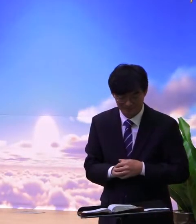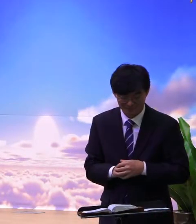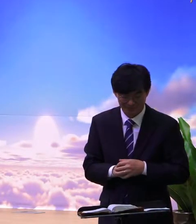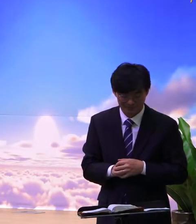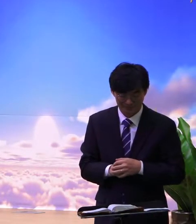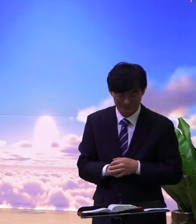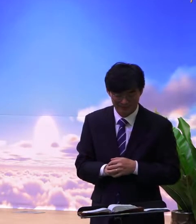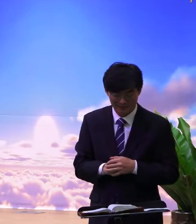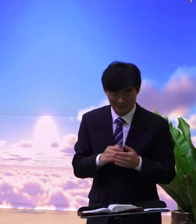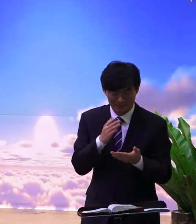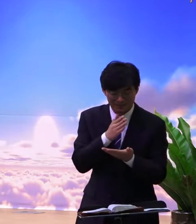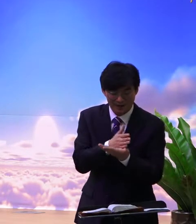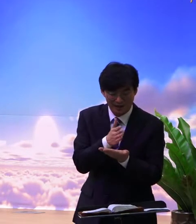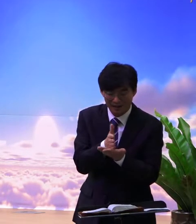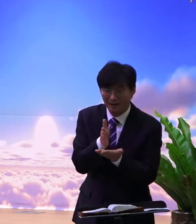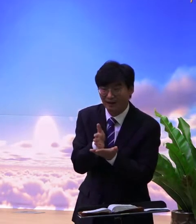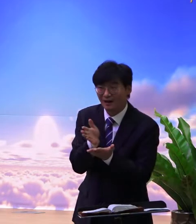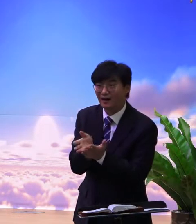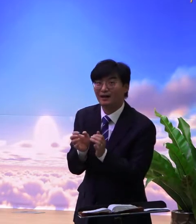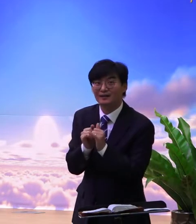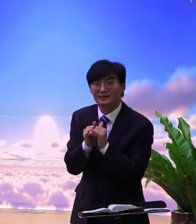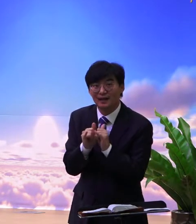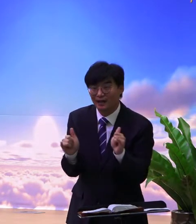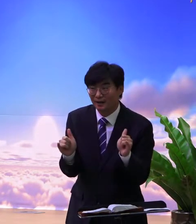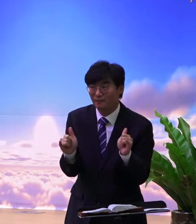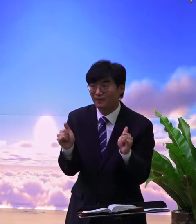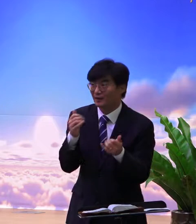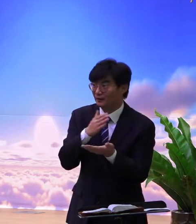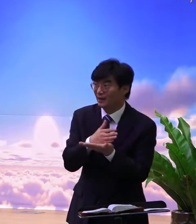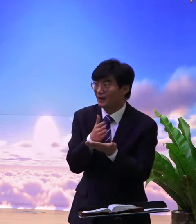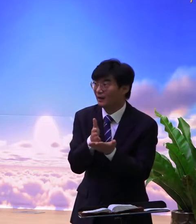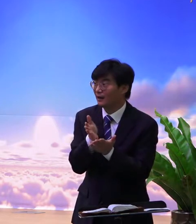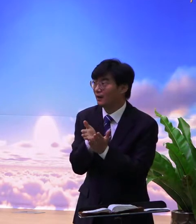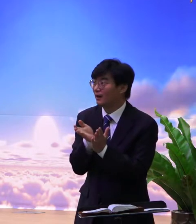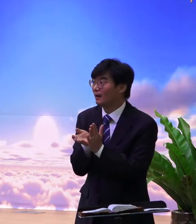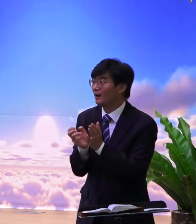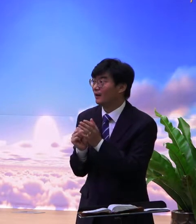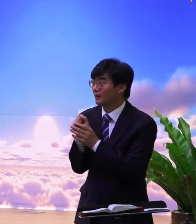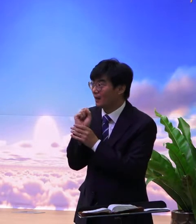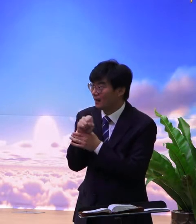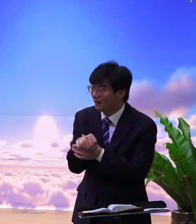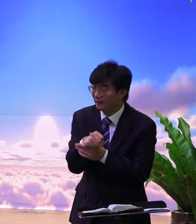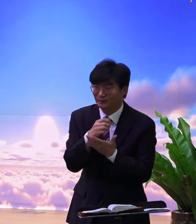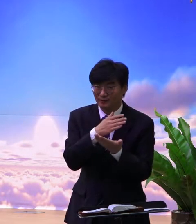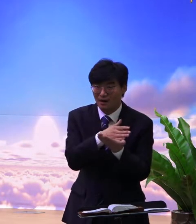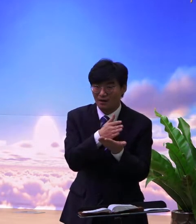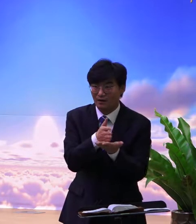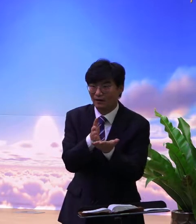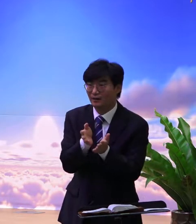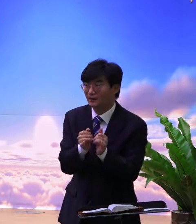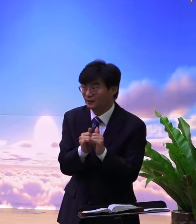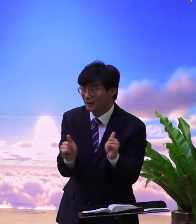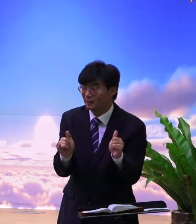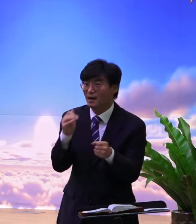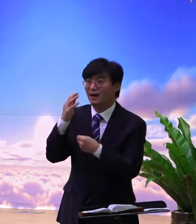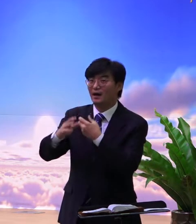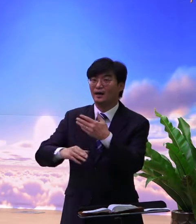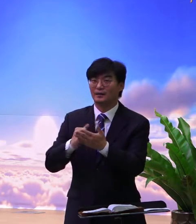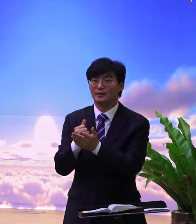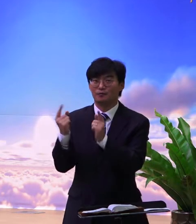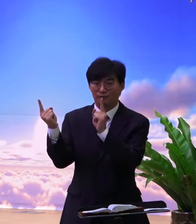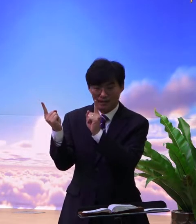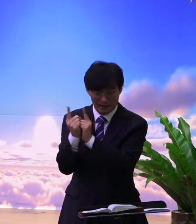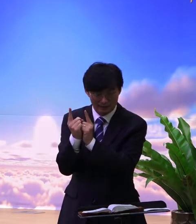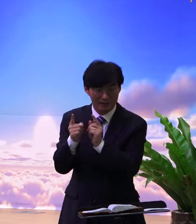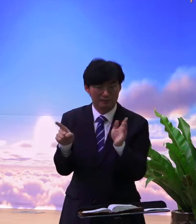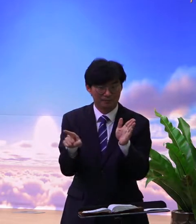이 드린 다양한 사람들 그 삶 속에 하나님을 만난 그런 다양한 색깔의 신앙의 고백이